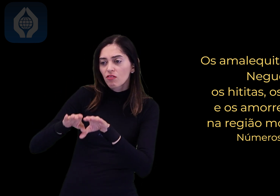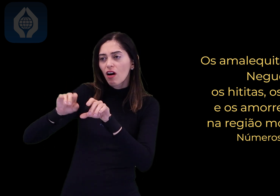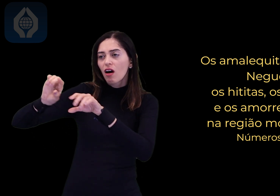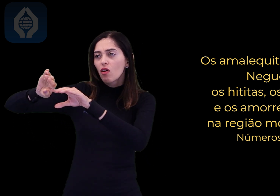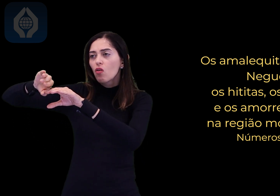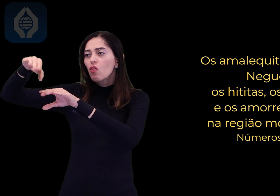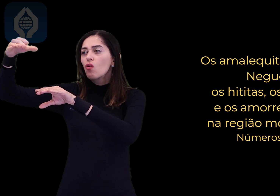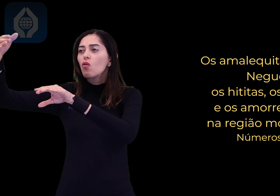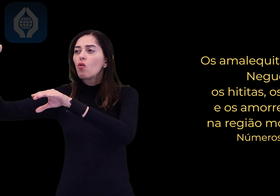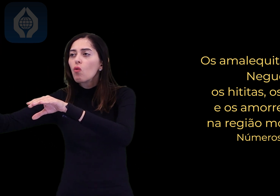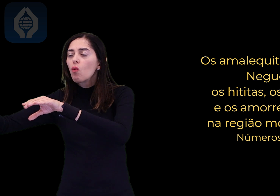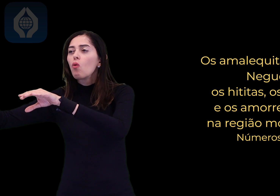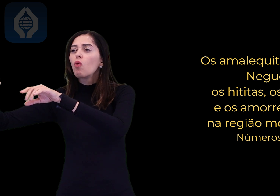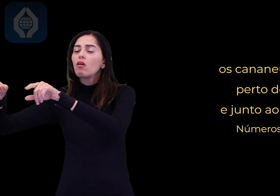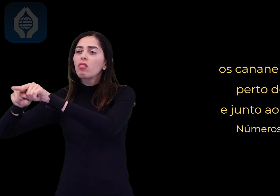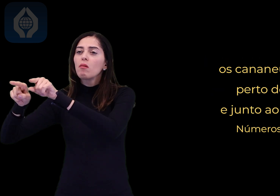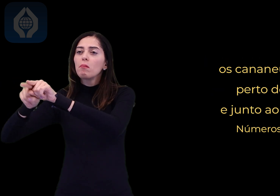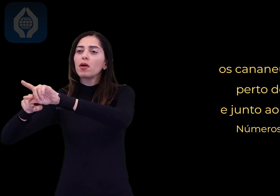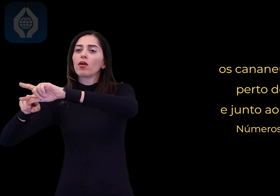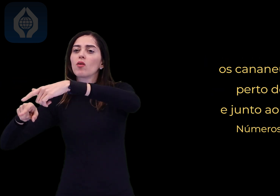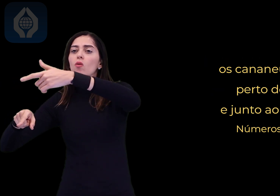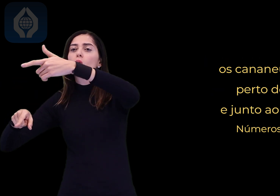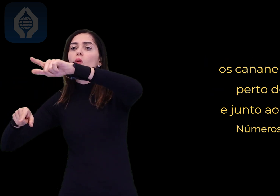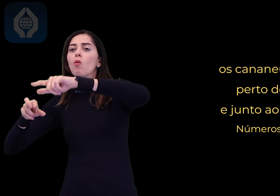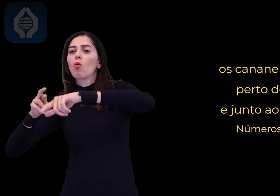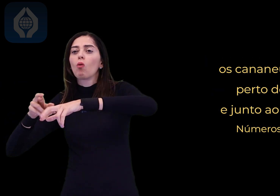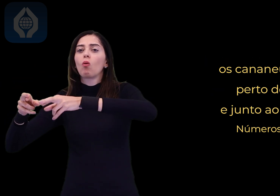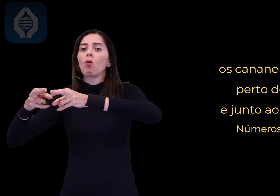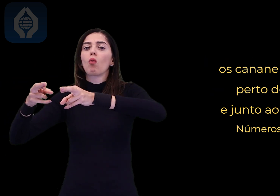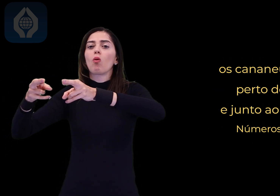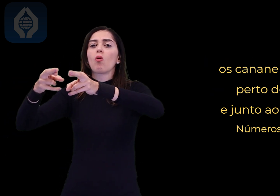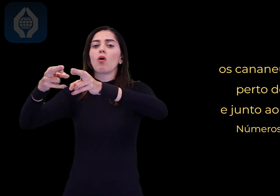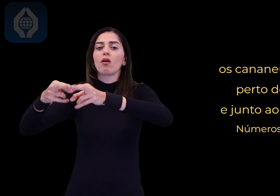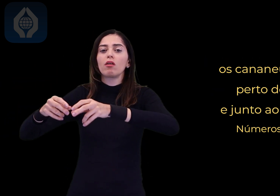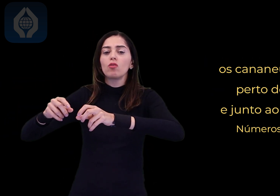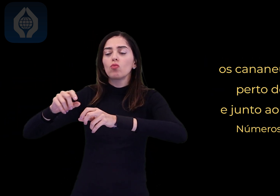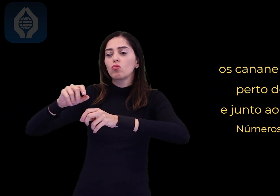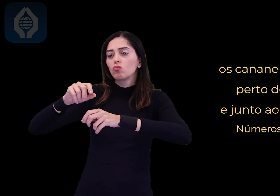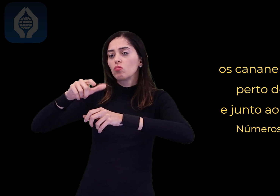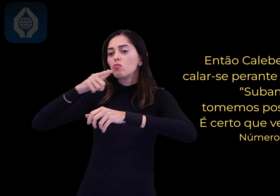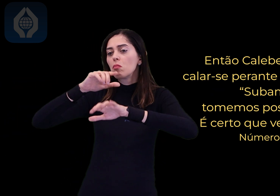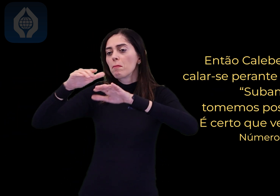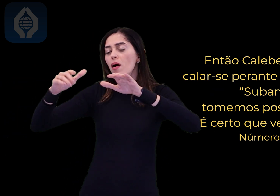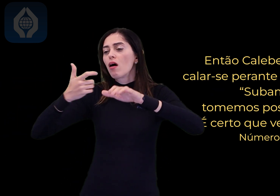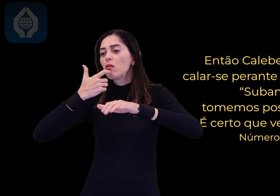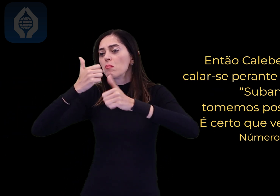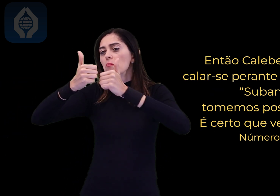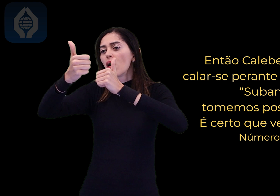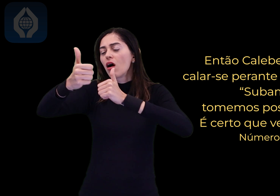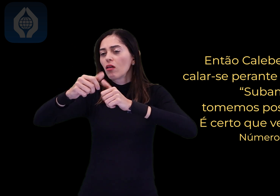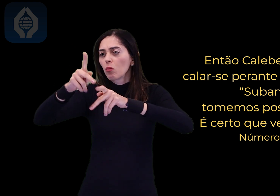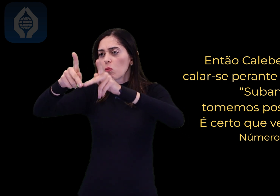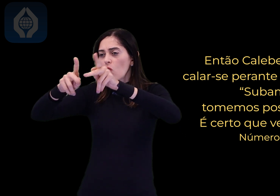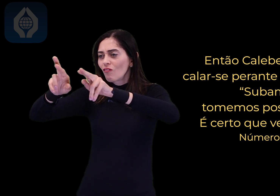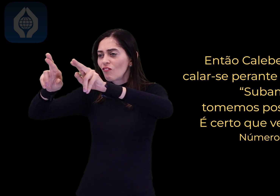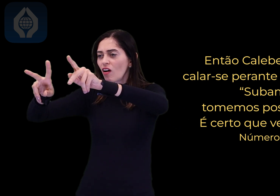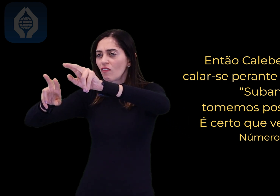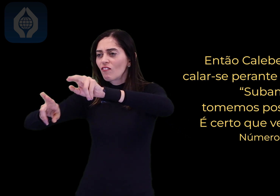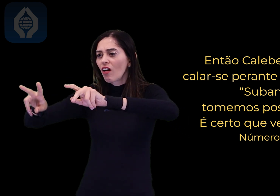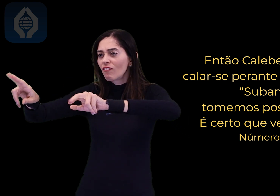na região montanhosa. Os cananeus vivem perto do mar e junto ao Jordão. Então Calebe fez o povo calar-se perante